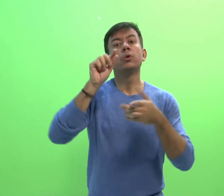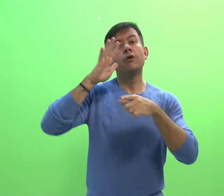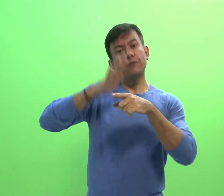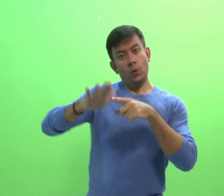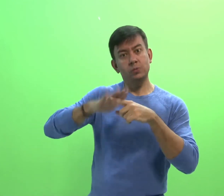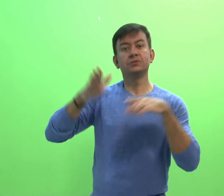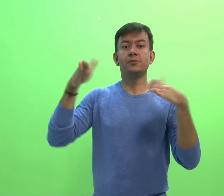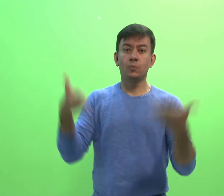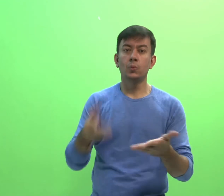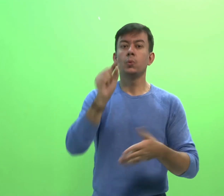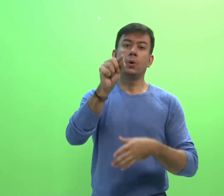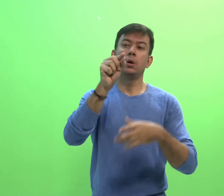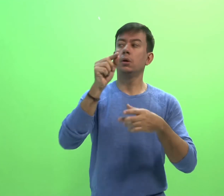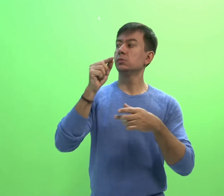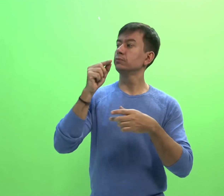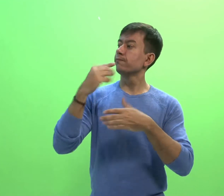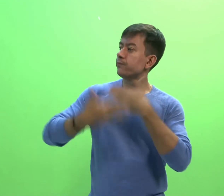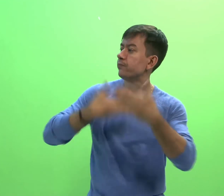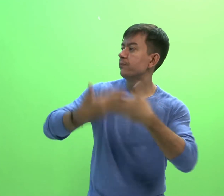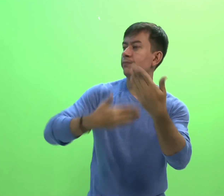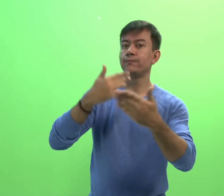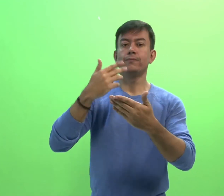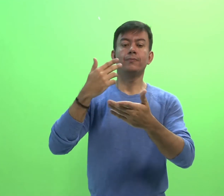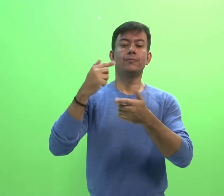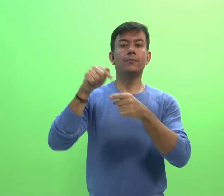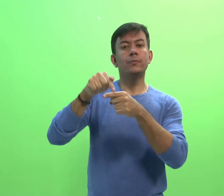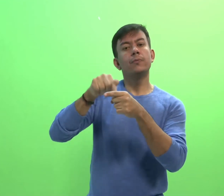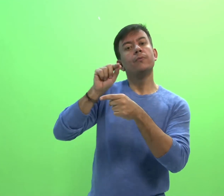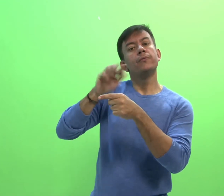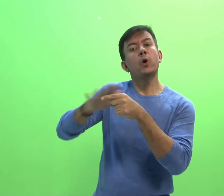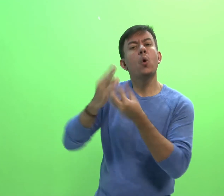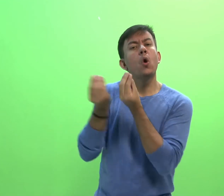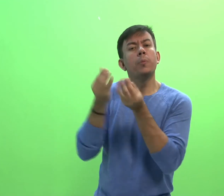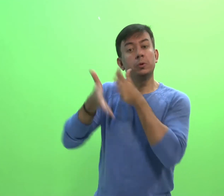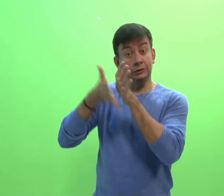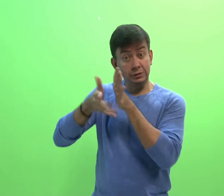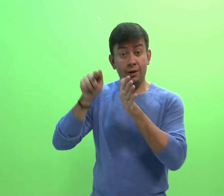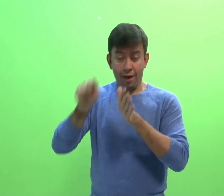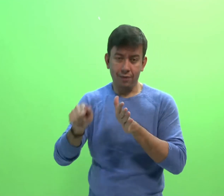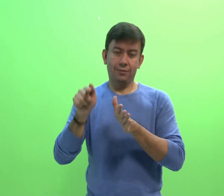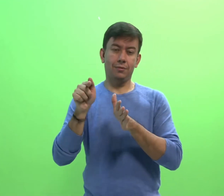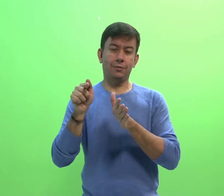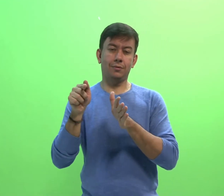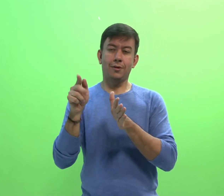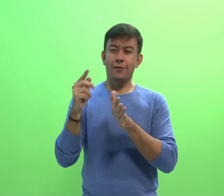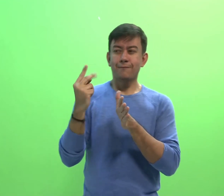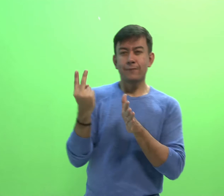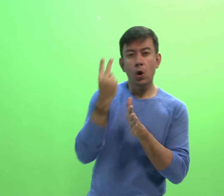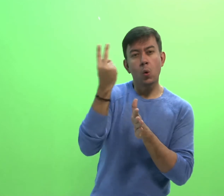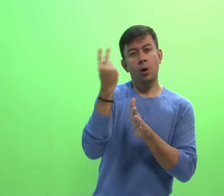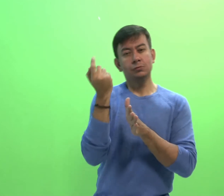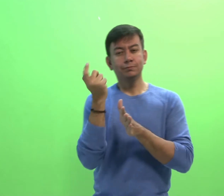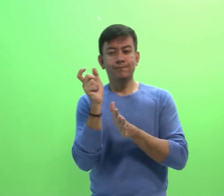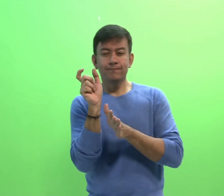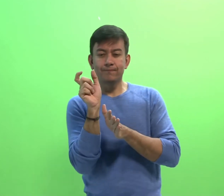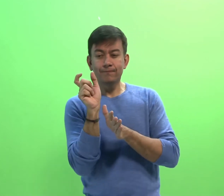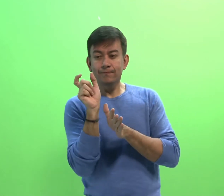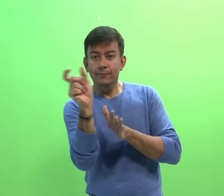vou aprofundar na fonologia. Como acontece a fonologia na língua de sinais com